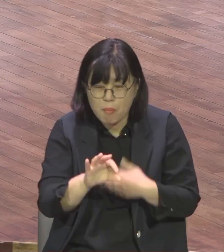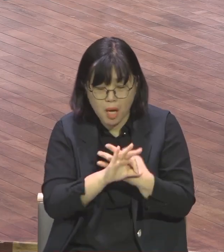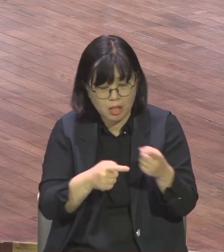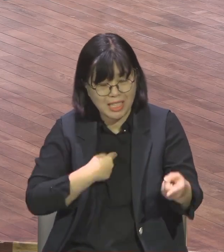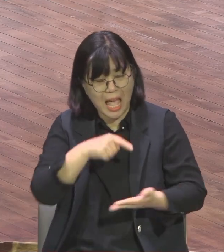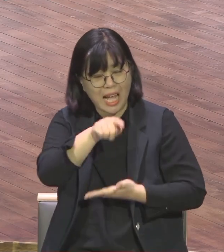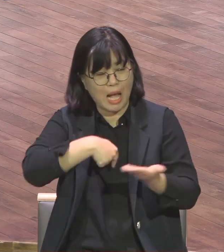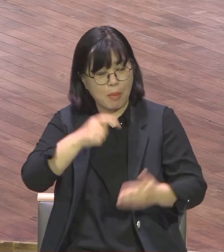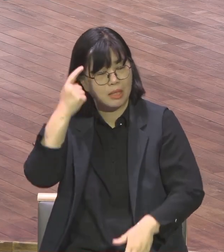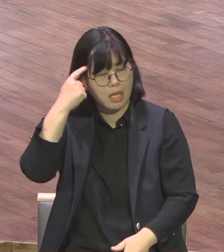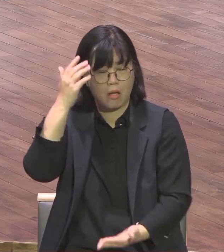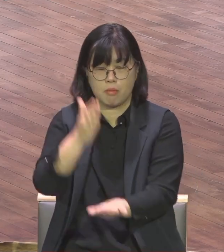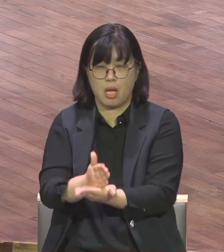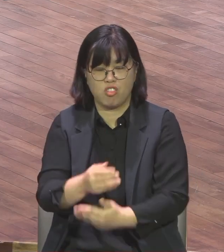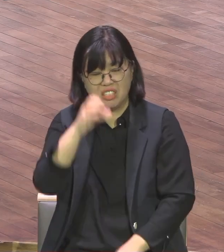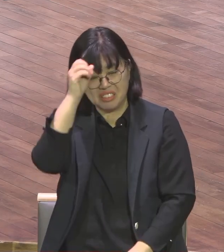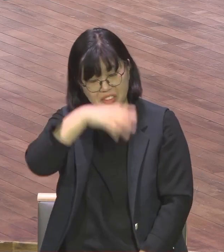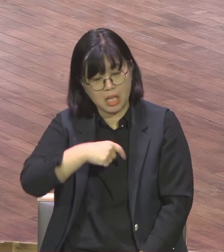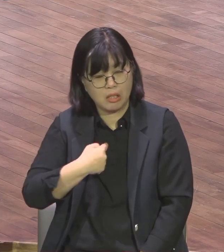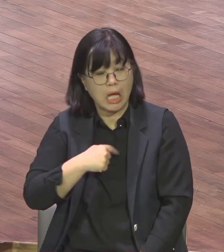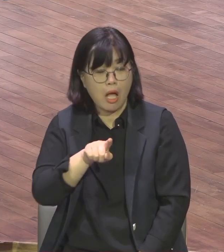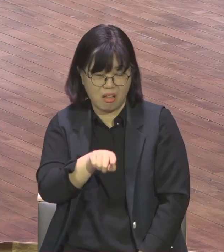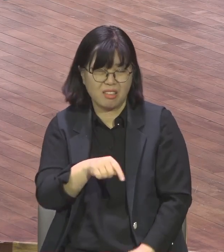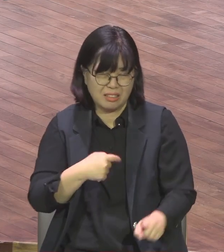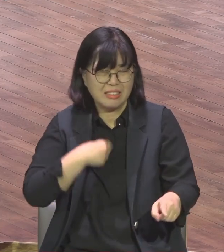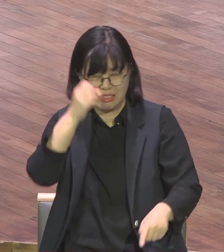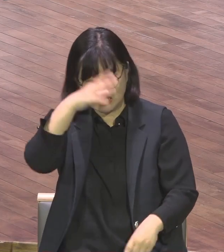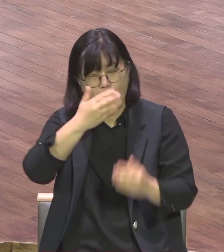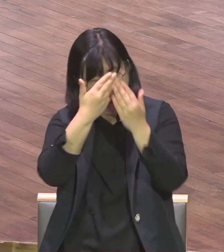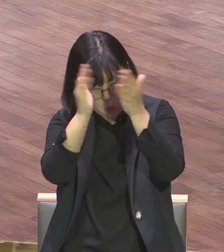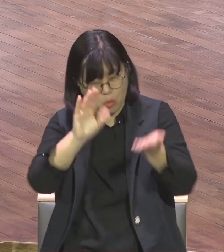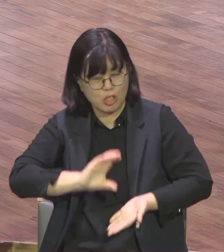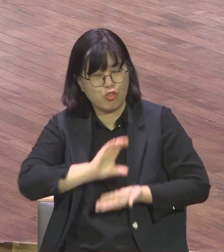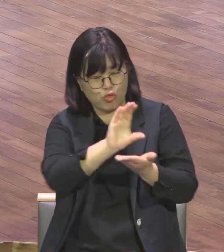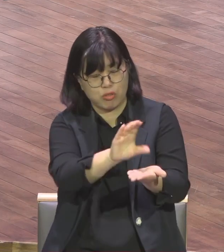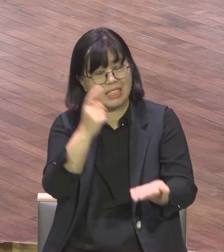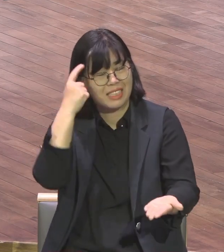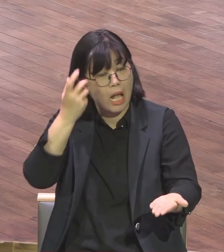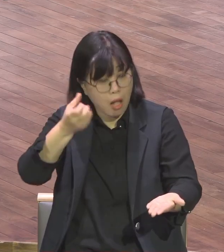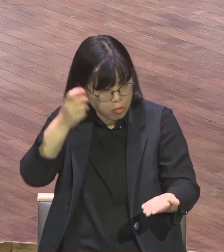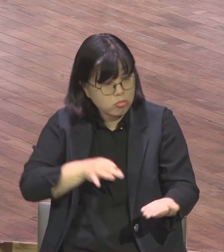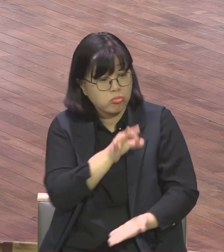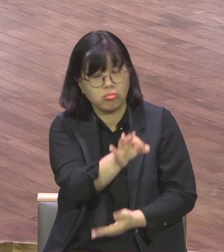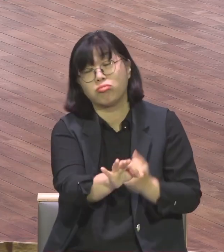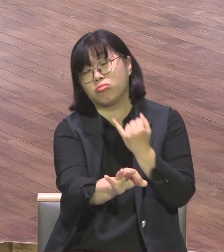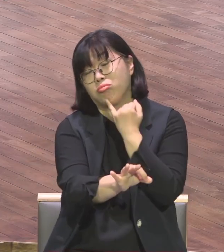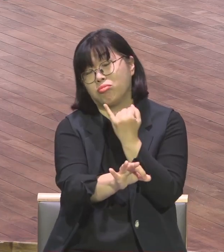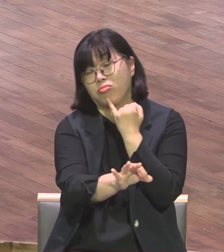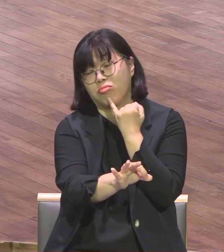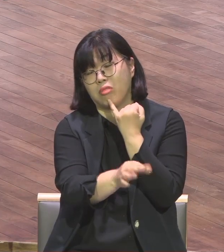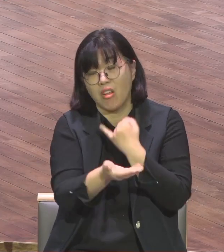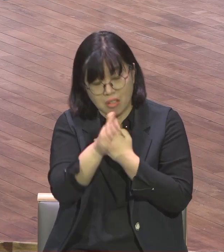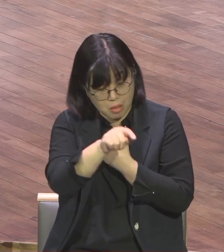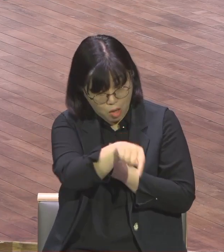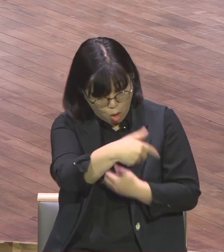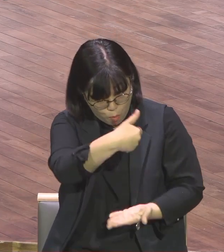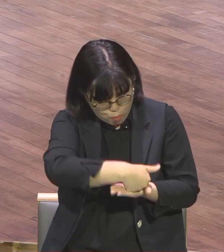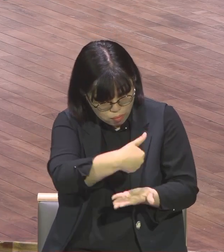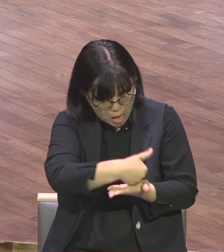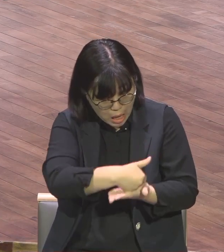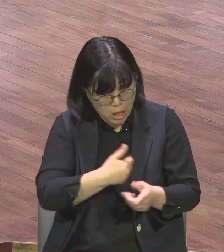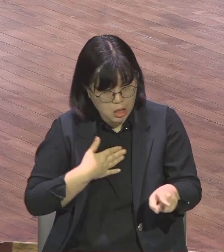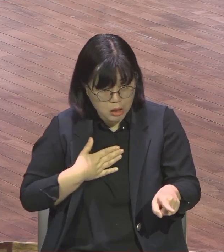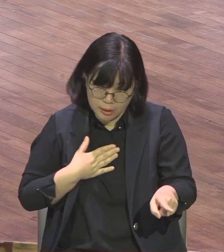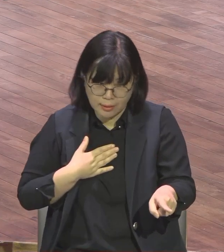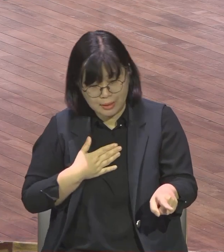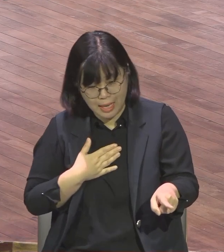행편 충분히 되거든 주든지 말든지 관계없어. 이래 돼야지. 없는 돈에 가서 어디 은행 가서 융자네가 빌려줬다. 원수 됩니다. 원수.